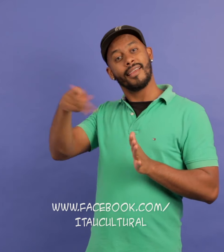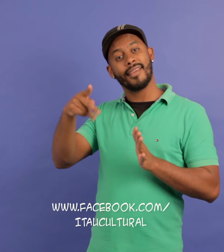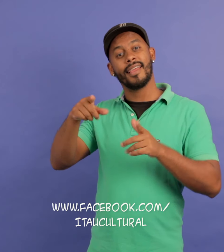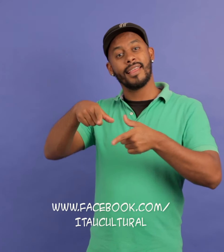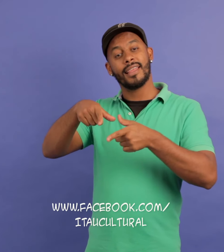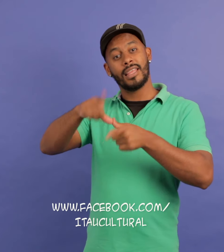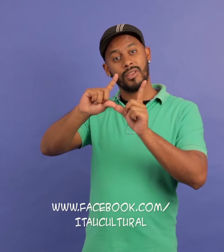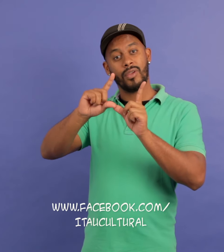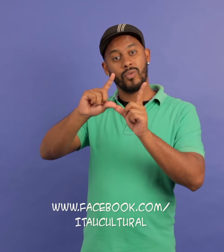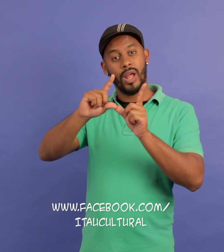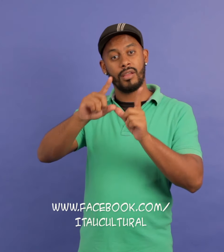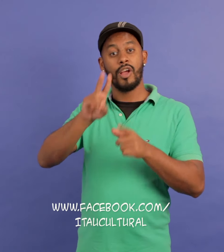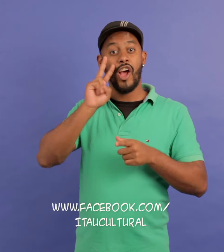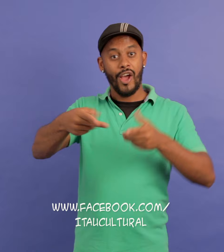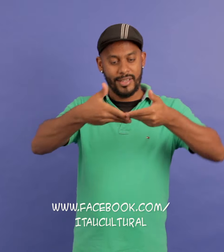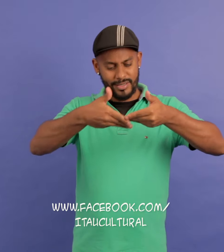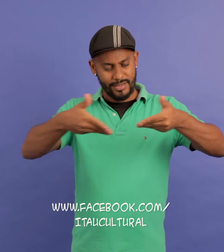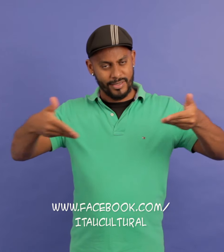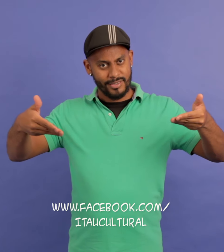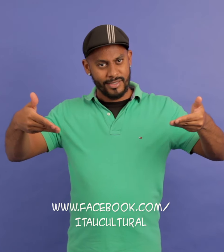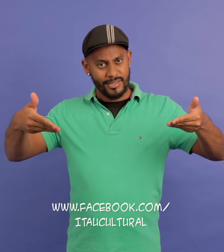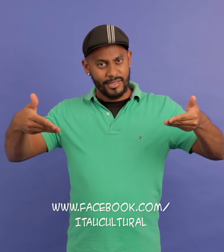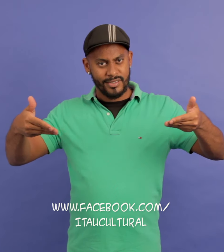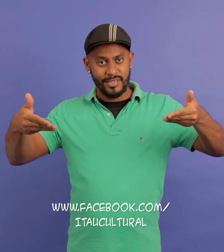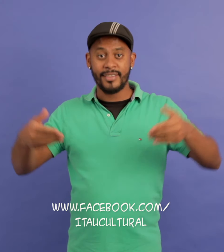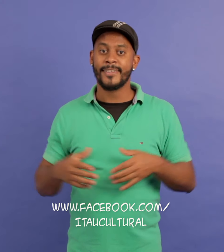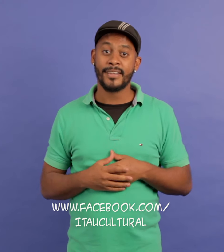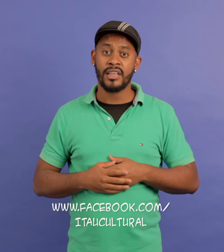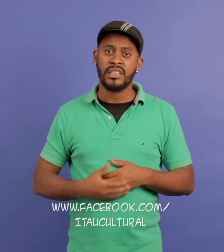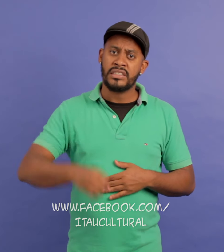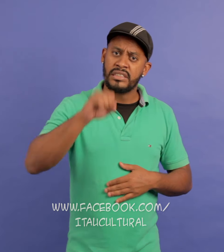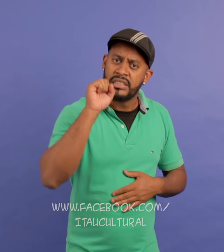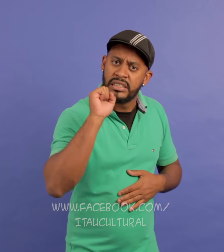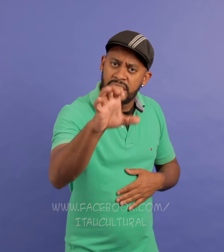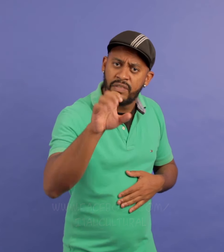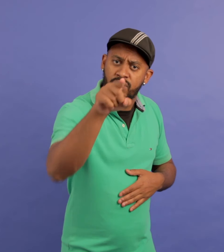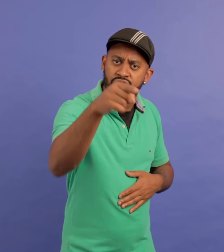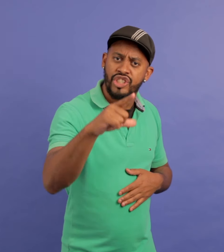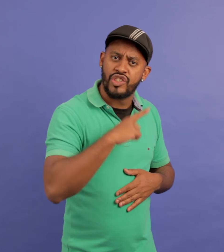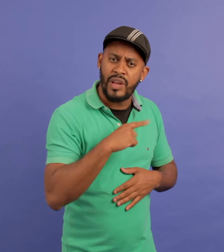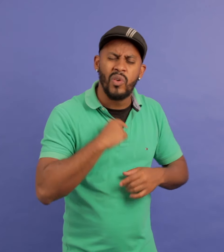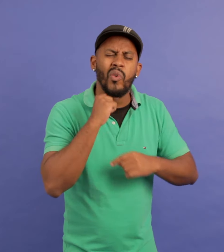www.facebook.com.br Itaú Cultural Curte lá!